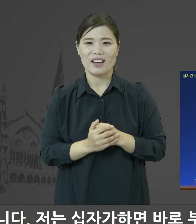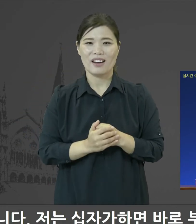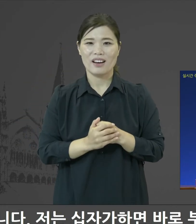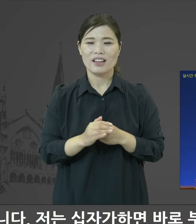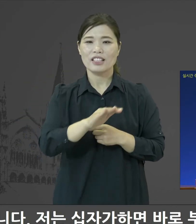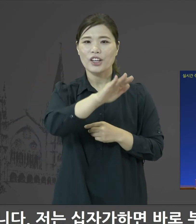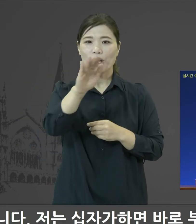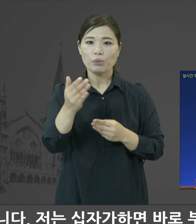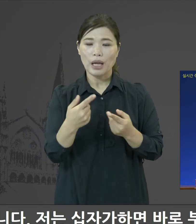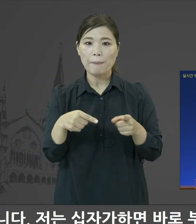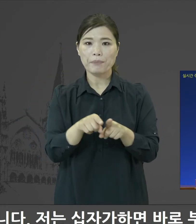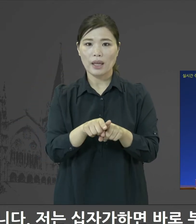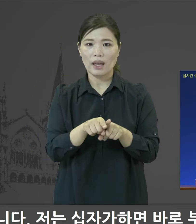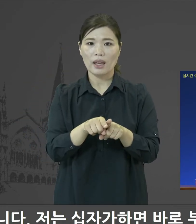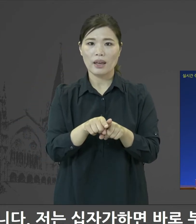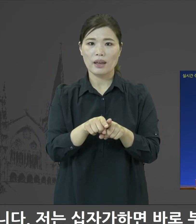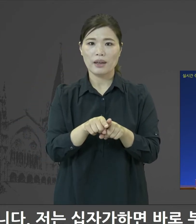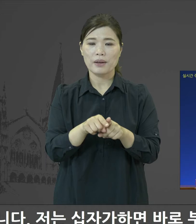싶은 것은,